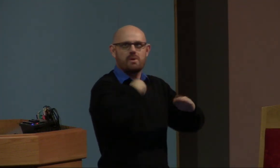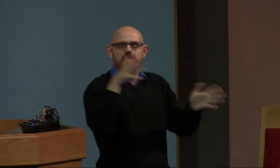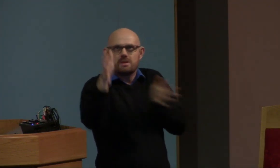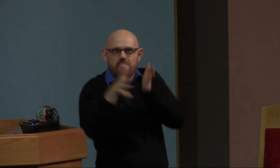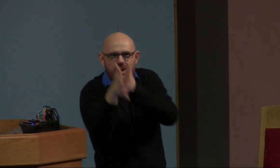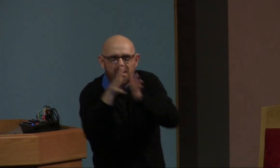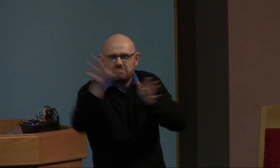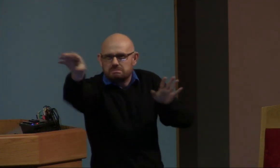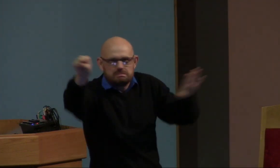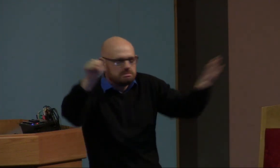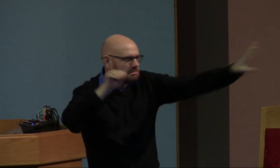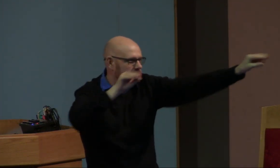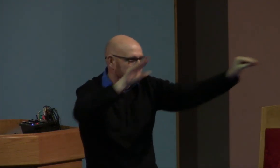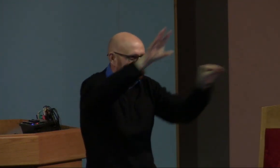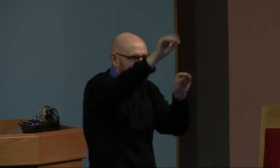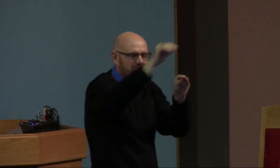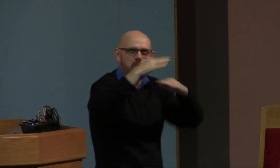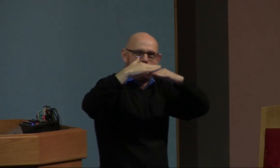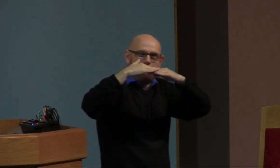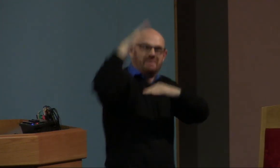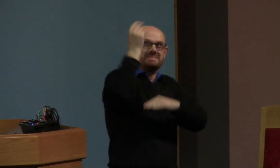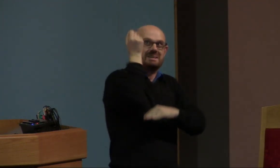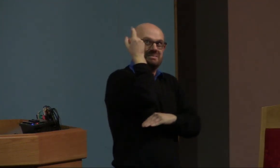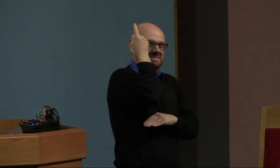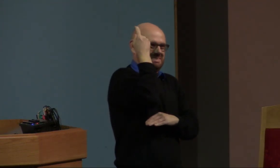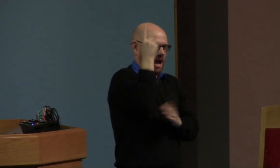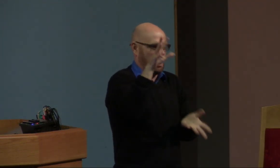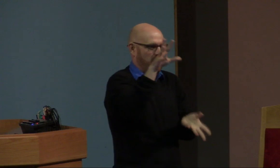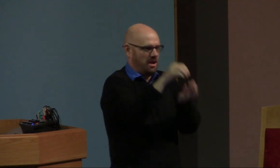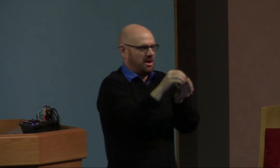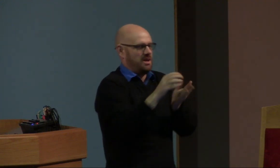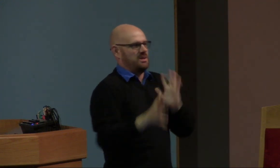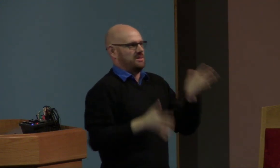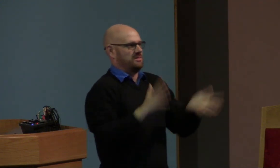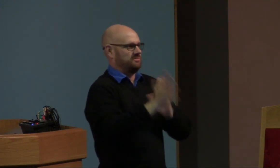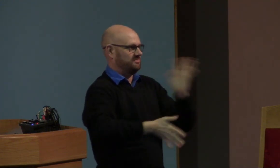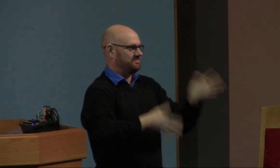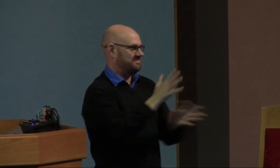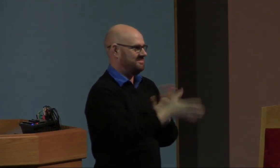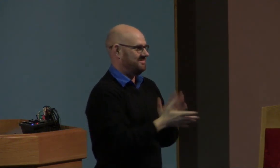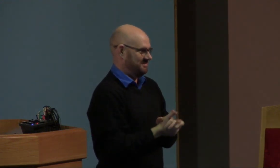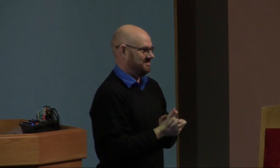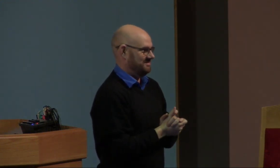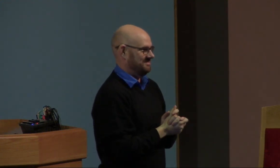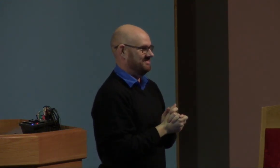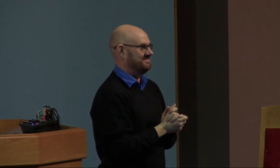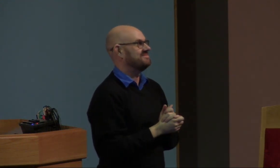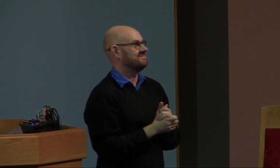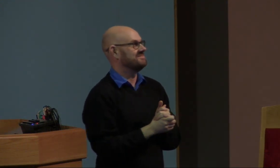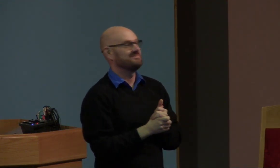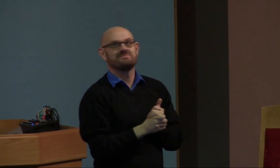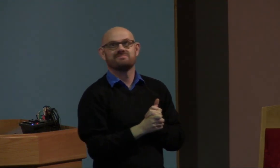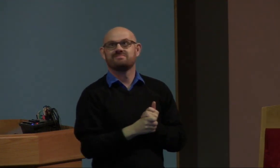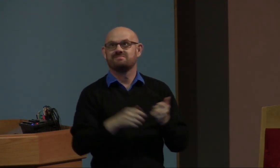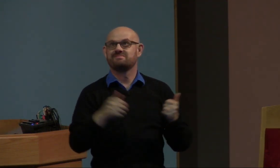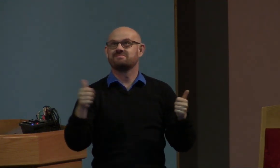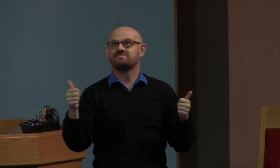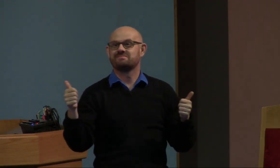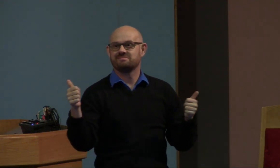verstaan. So die projek was om te kyk watter gebaar die meeste gebruik word deur mense, en dan daai gebaar te gebruik in